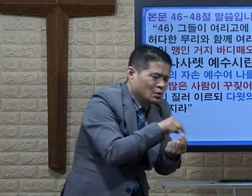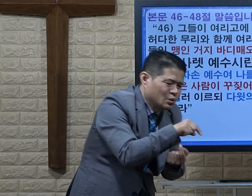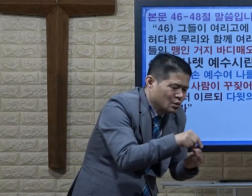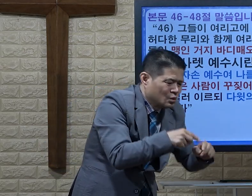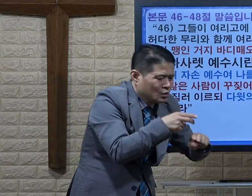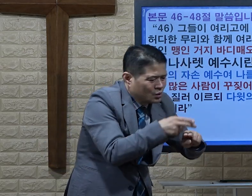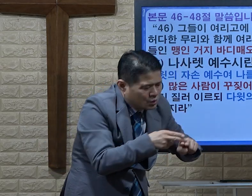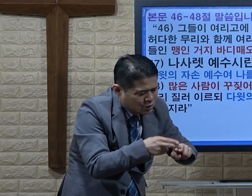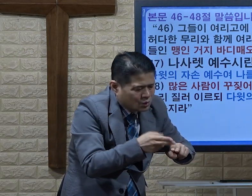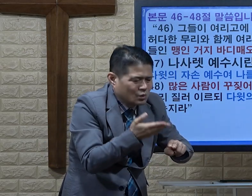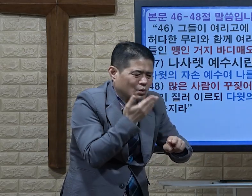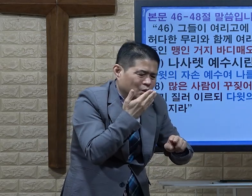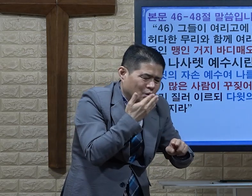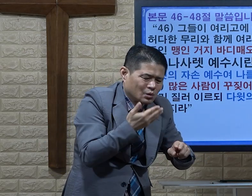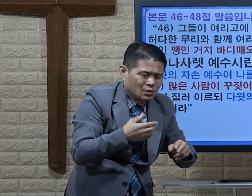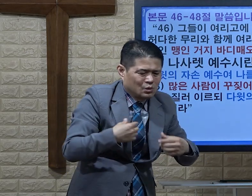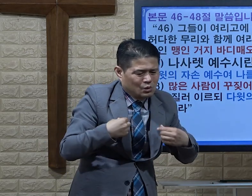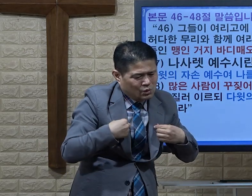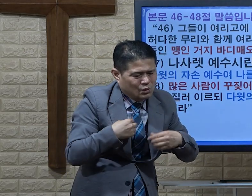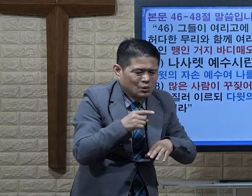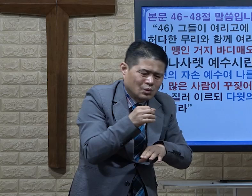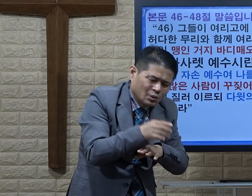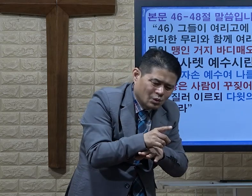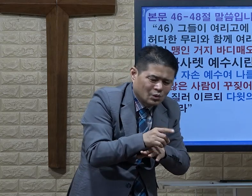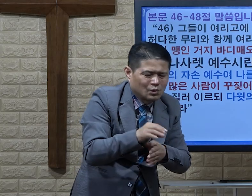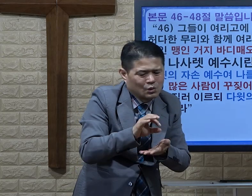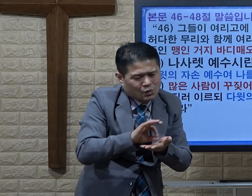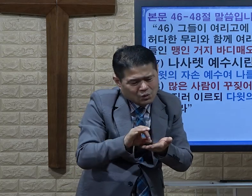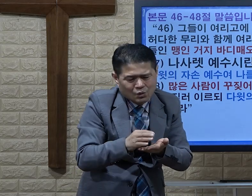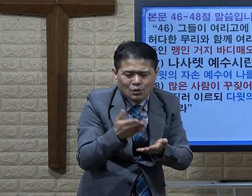매일 조금 입을 것과 먹을 것으로